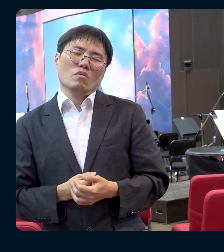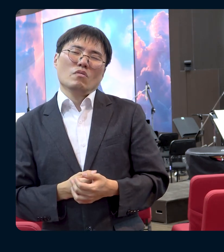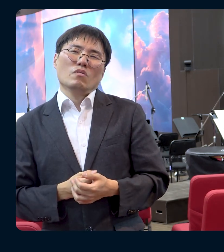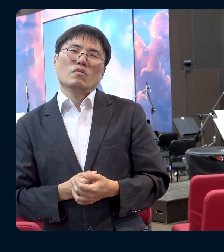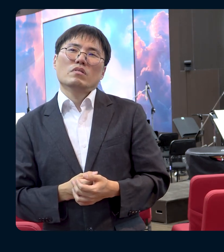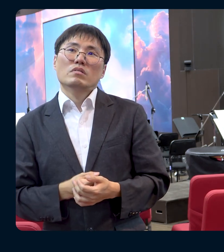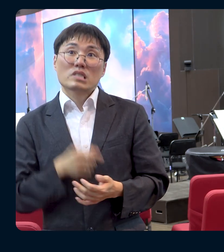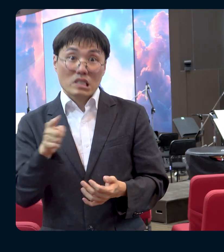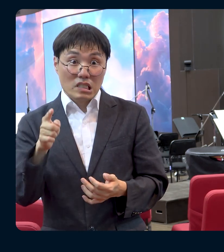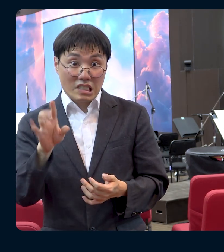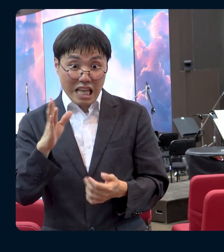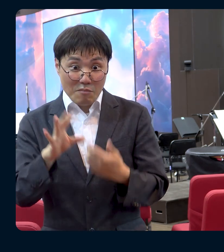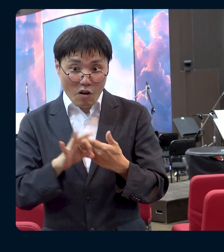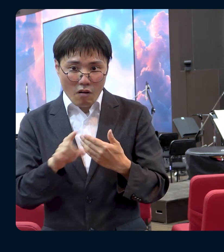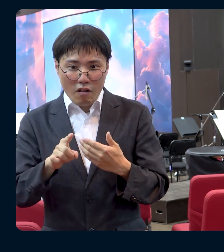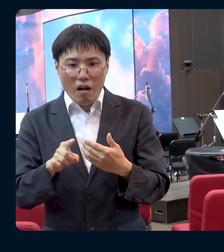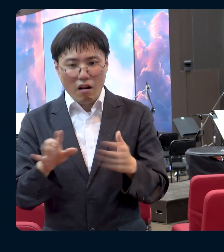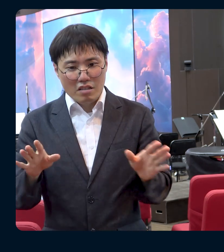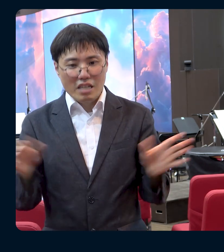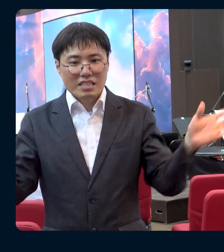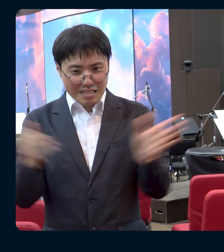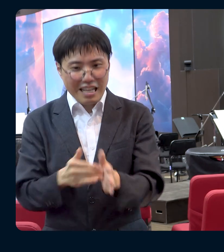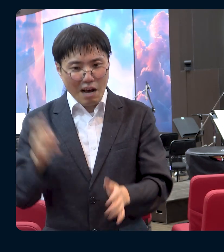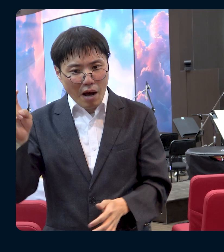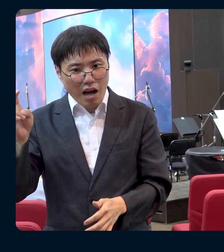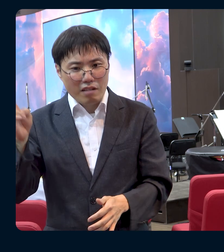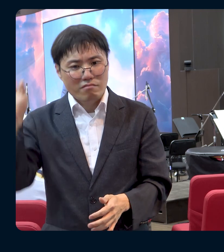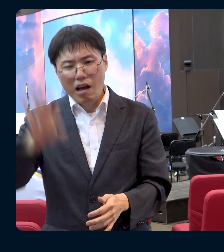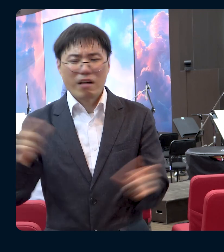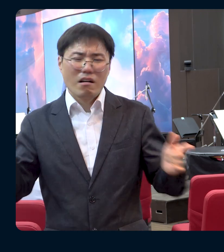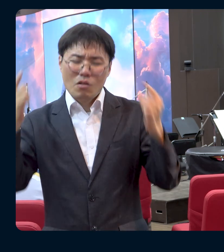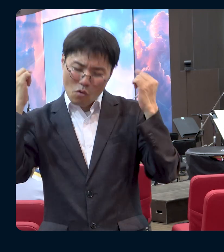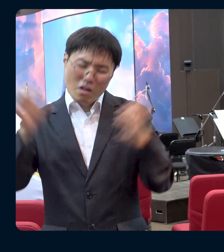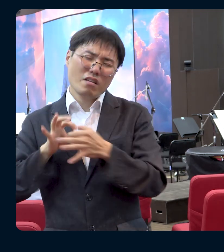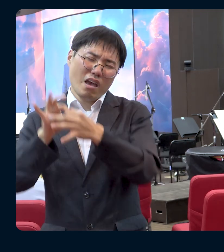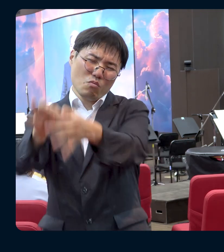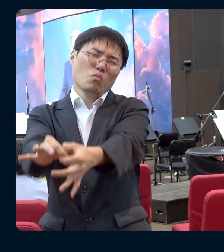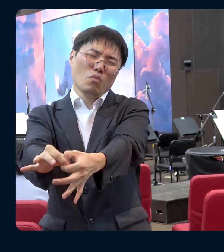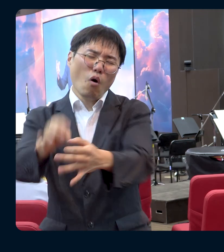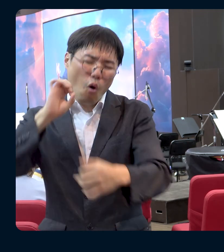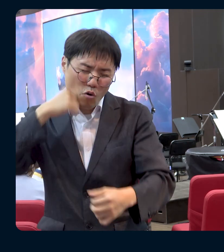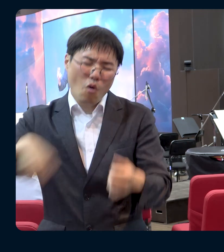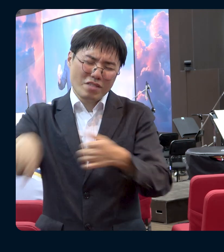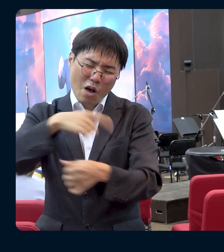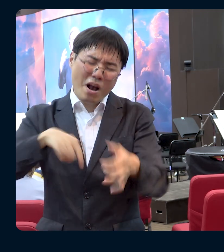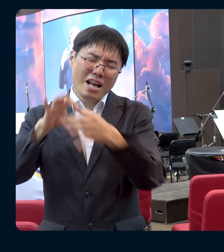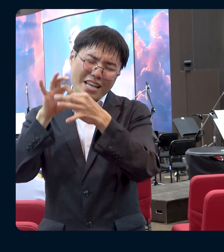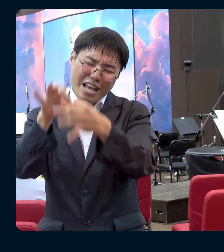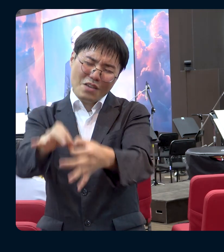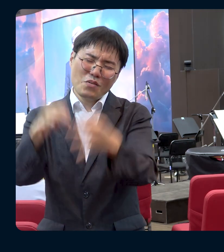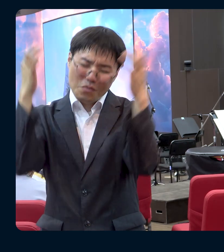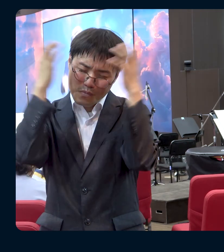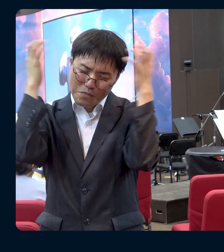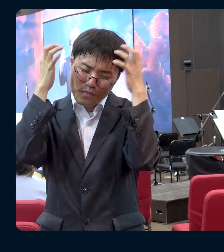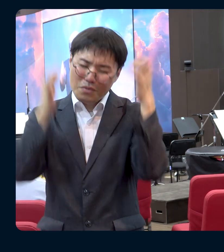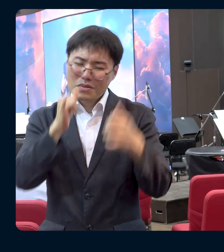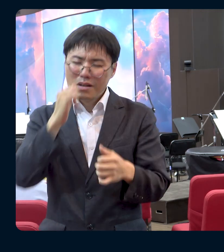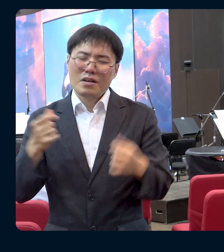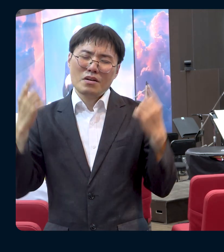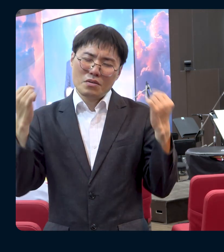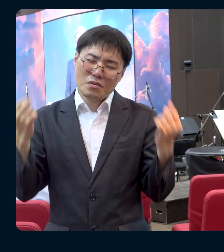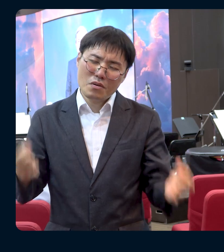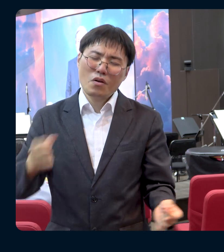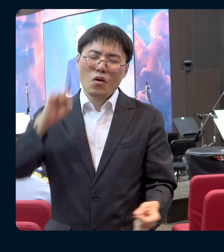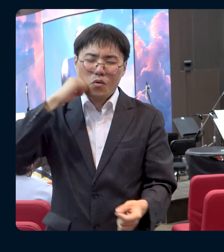거예요. 그쯤 되면 이제 그런 것들은 없어야 된다. 아니요. 여전히 계속된다는 것이죠. 여전히